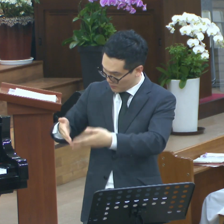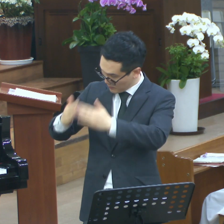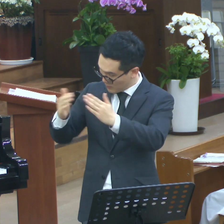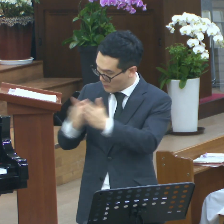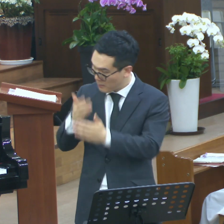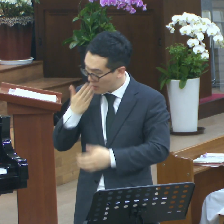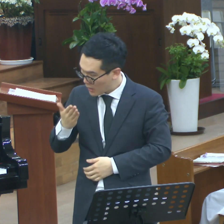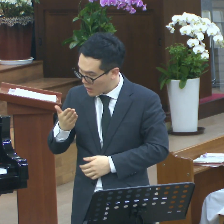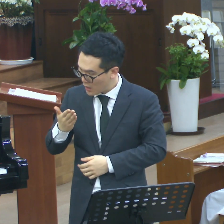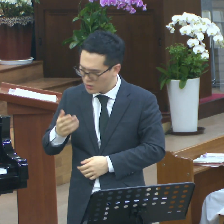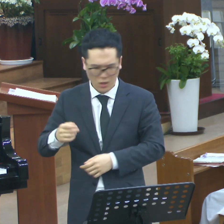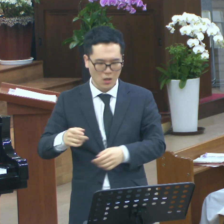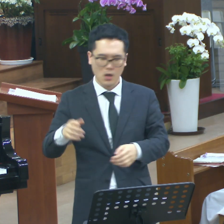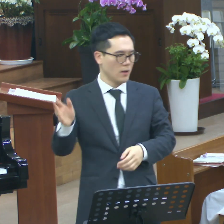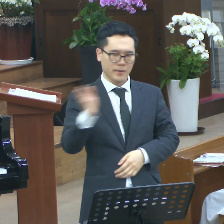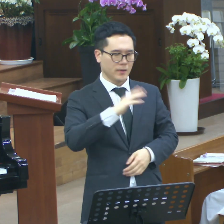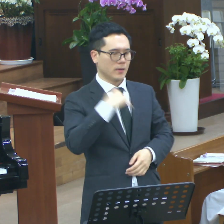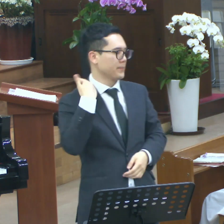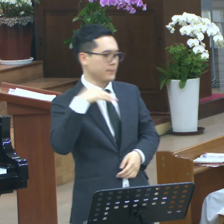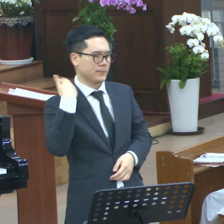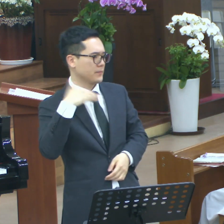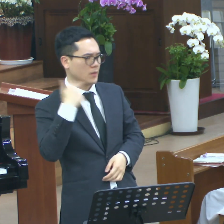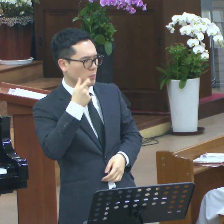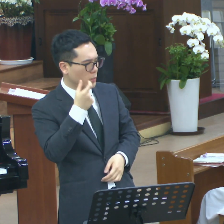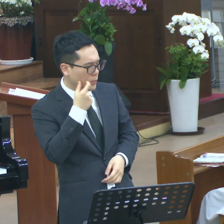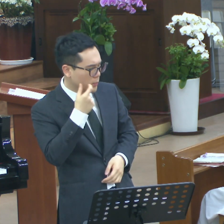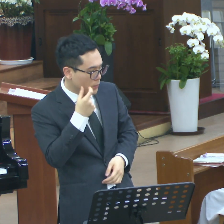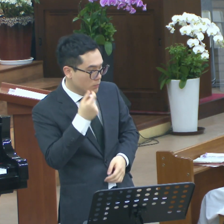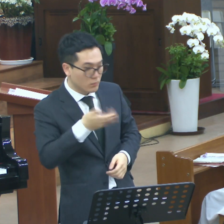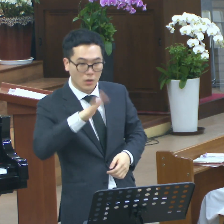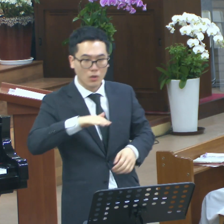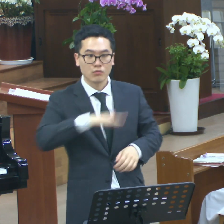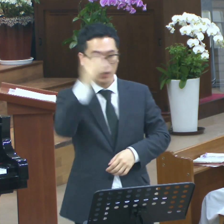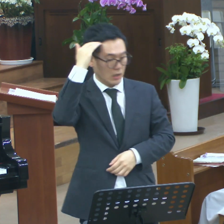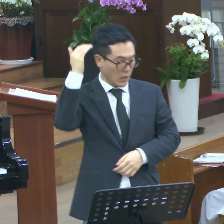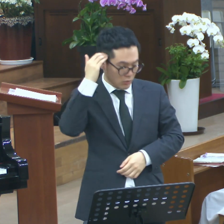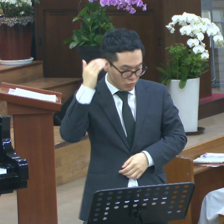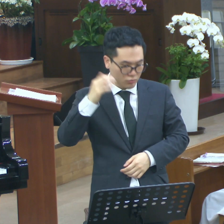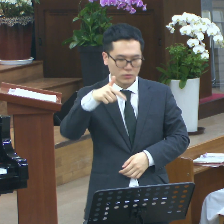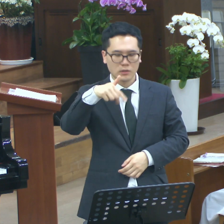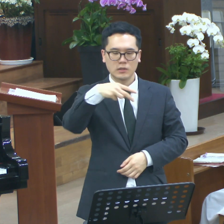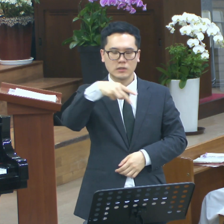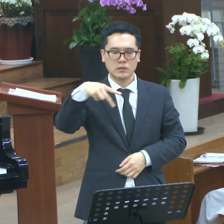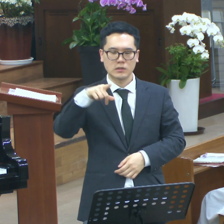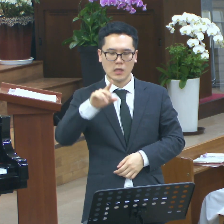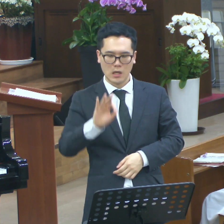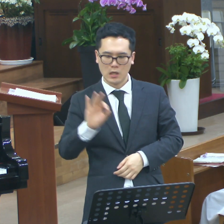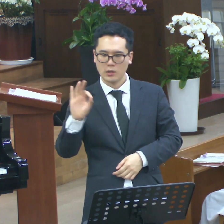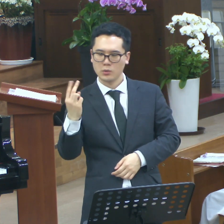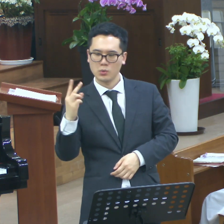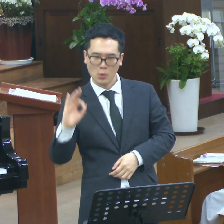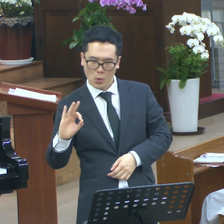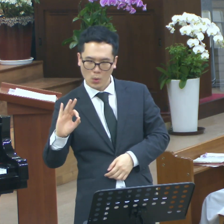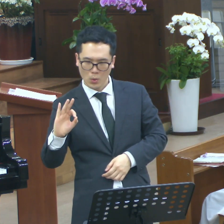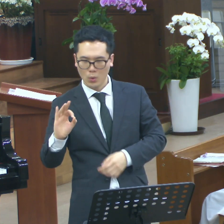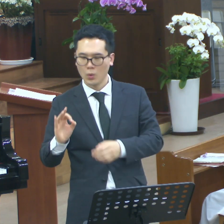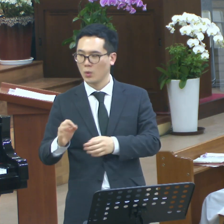이걸 지은 거예요. 아주 잘 지었어요. 그래서 그 만든 영상을 봤어요. 쌍용건설이 어떻게 만들었지? 기적처럼 했더라고요.